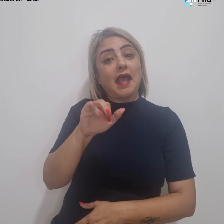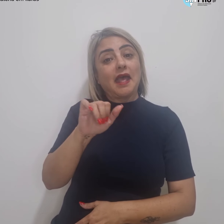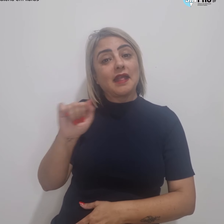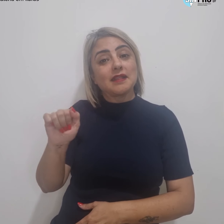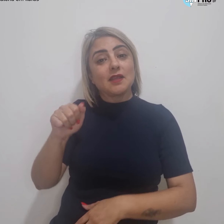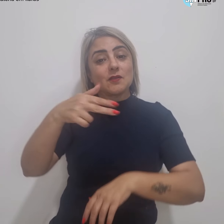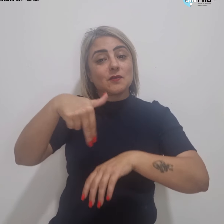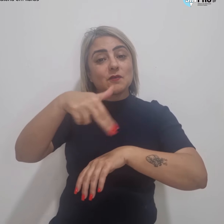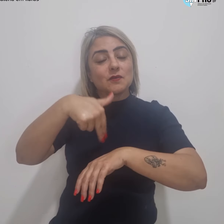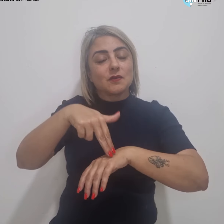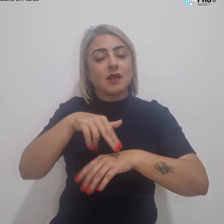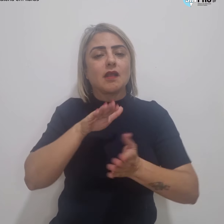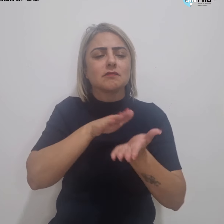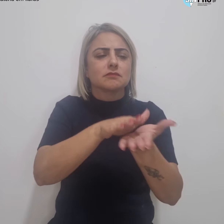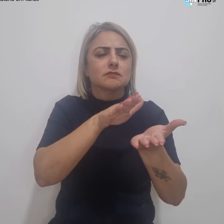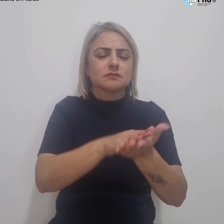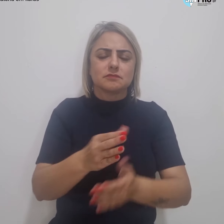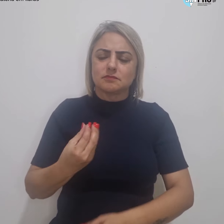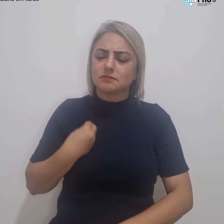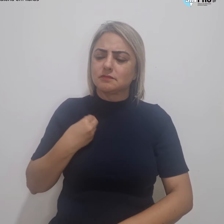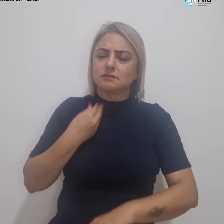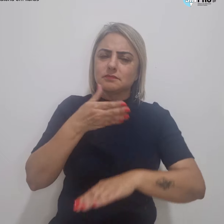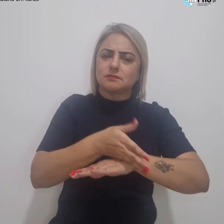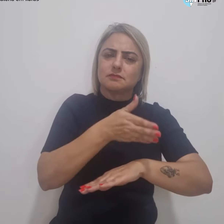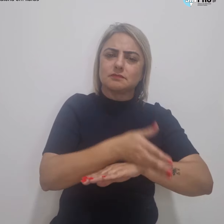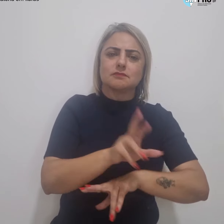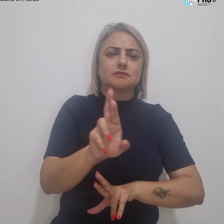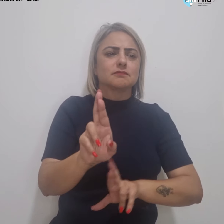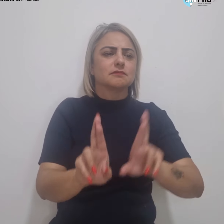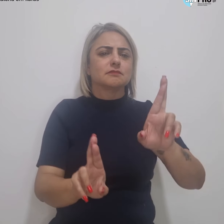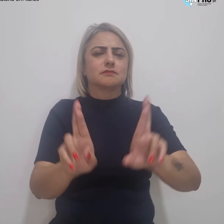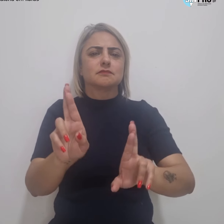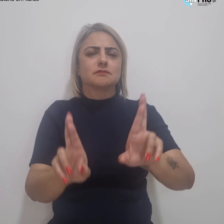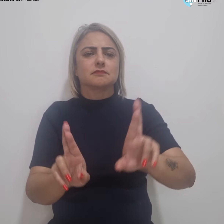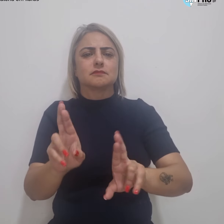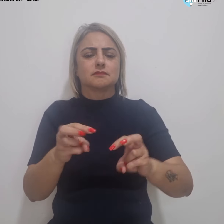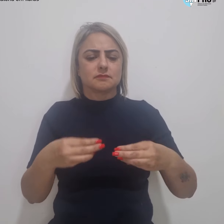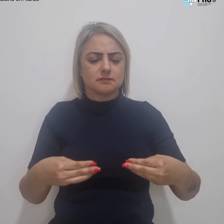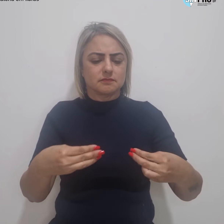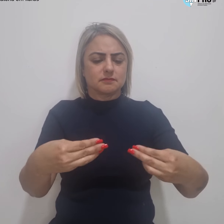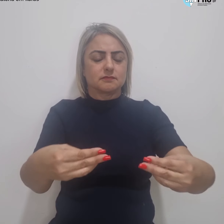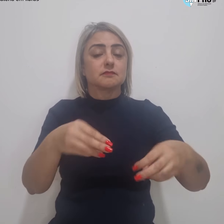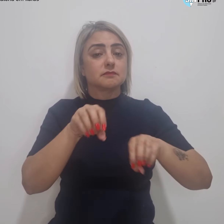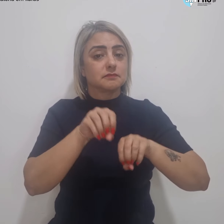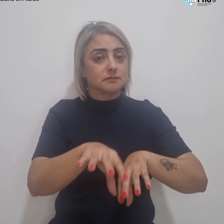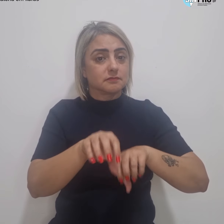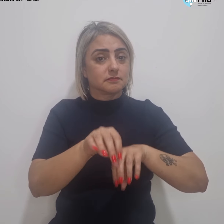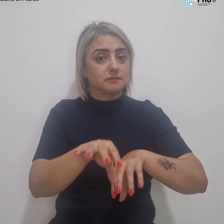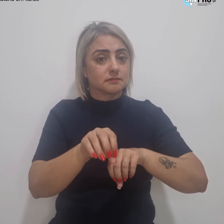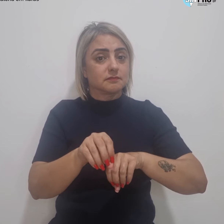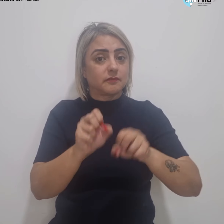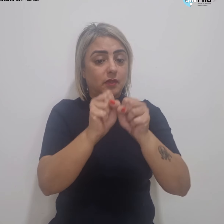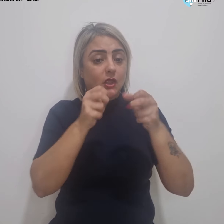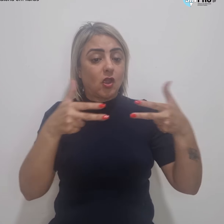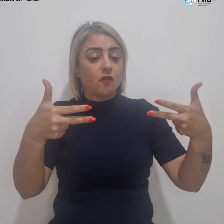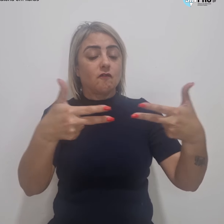livros e participação de representantes do Ministério da Educação, Fórum Nacional